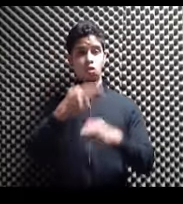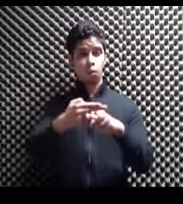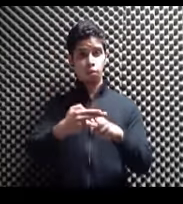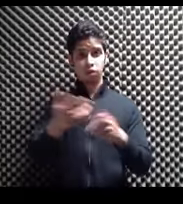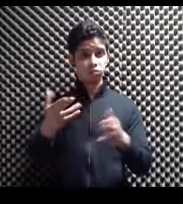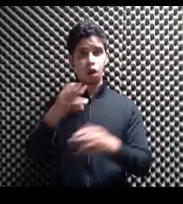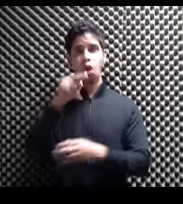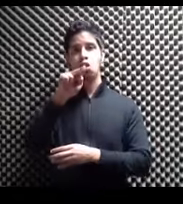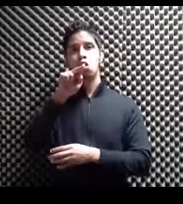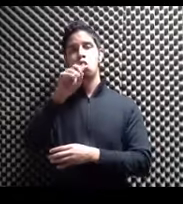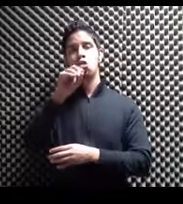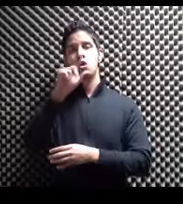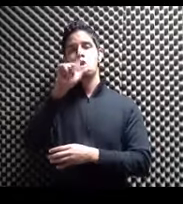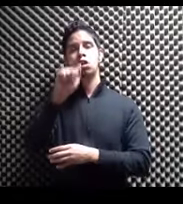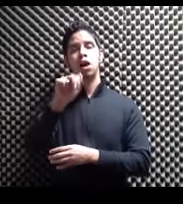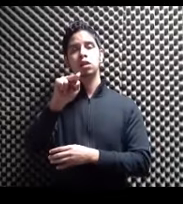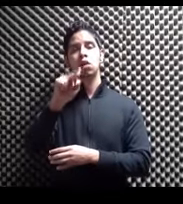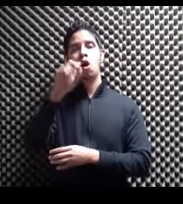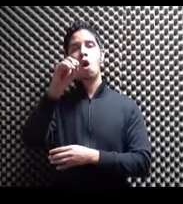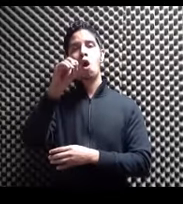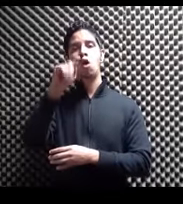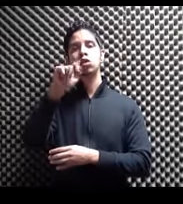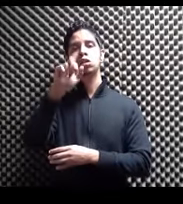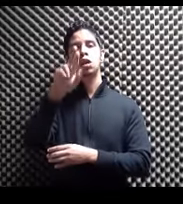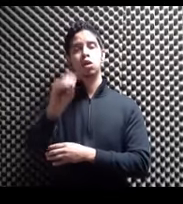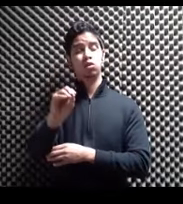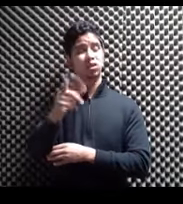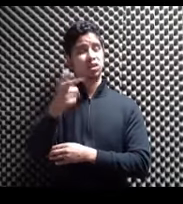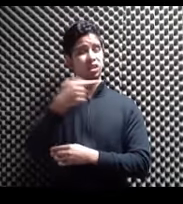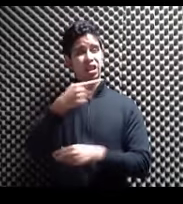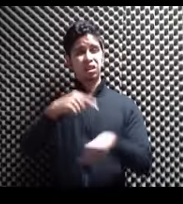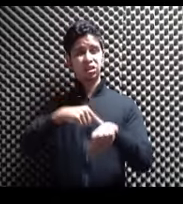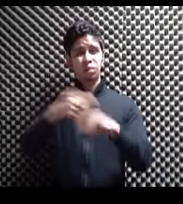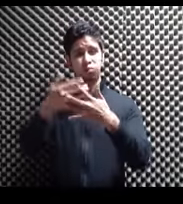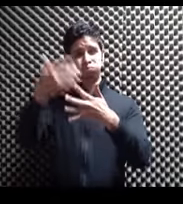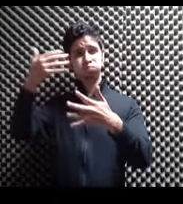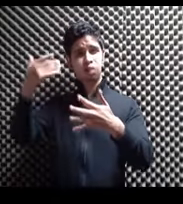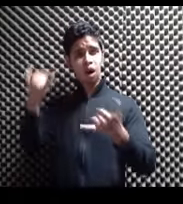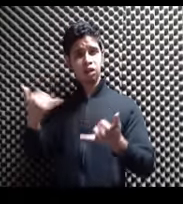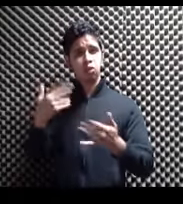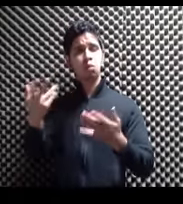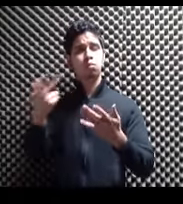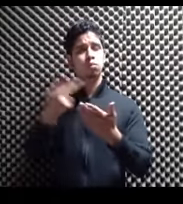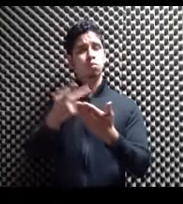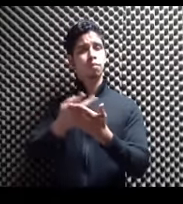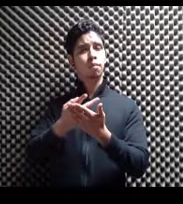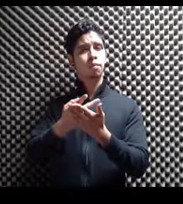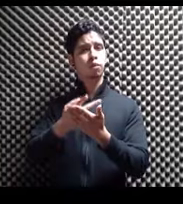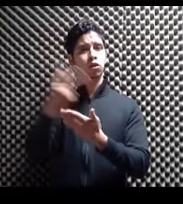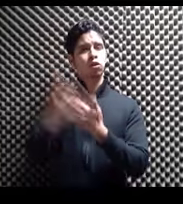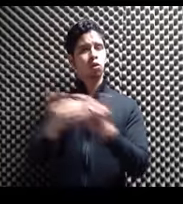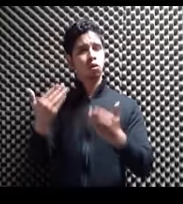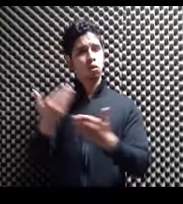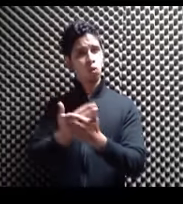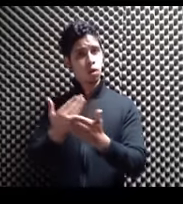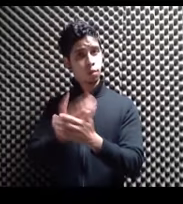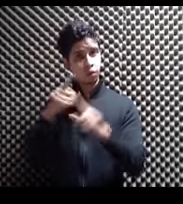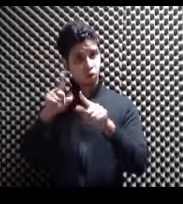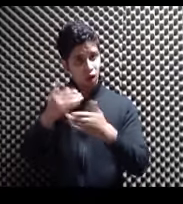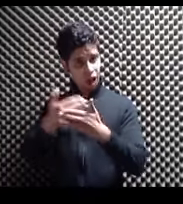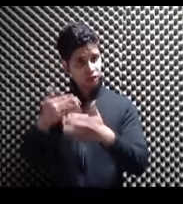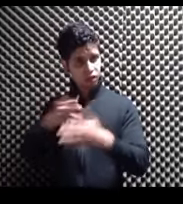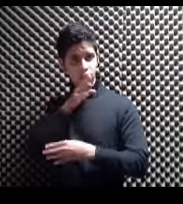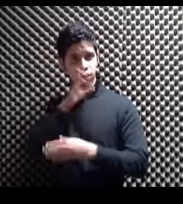y entonces ahora, de hace un tiempo, pero ahora tiene un proyectito nuevo. Pero antes que hablemos de ese proyectito, Nolan, precisamente